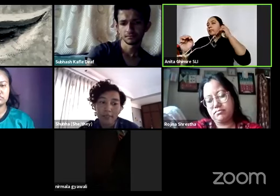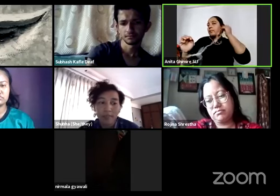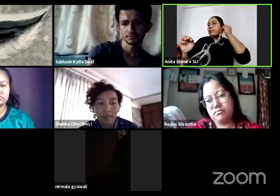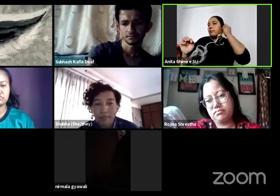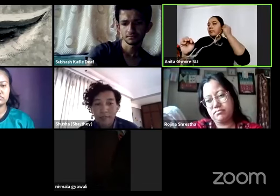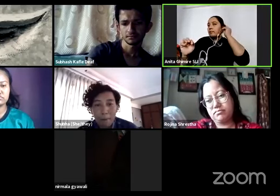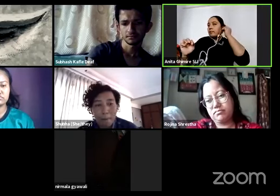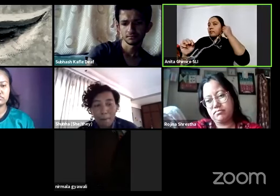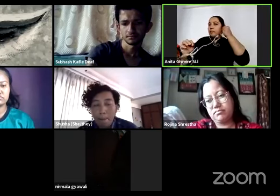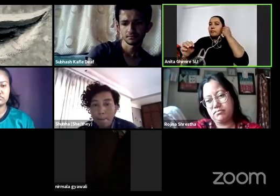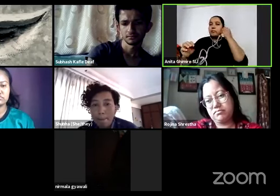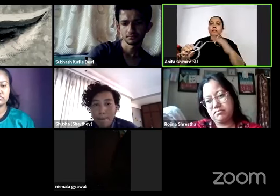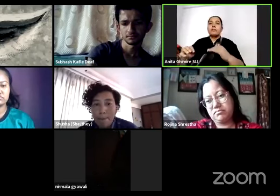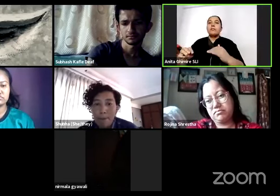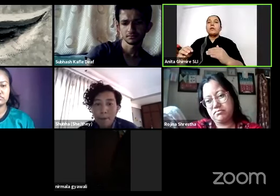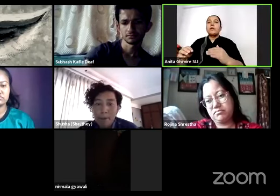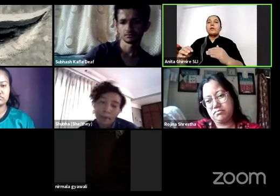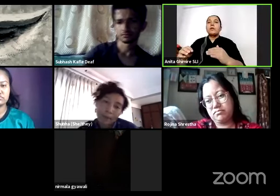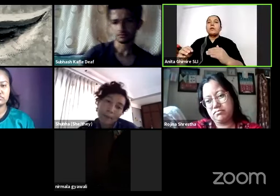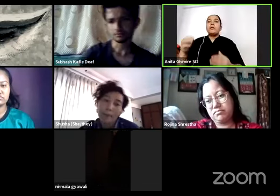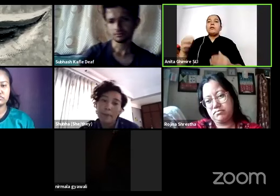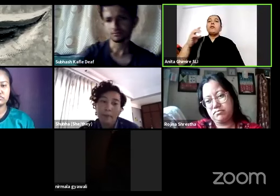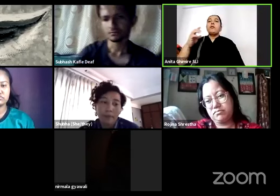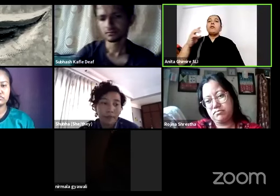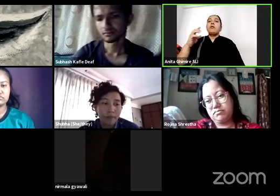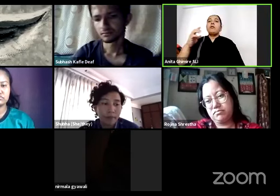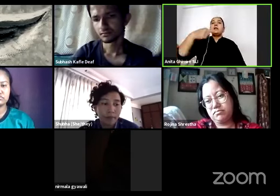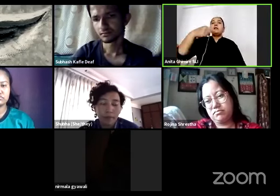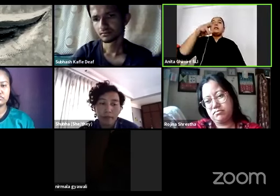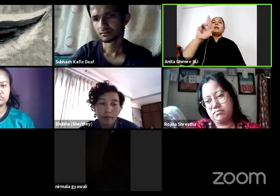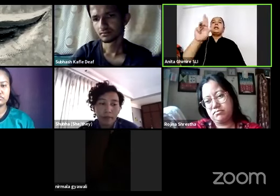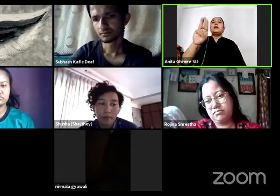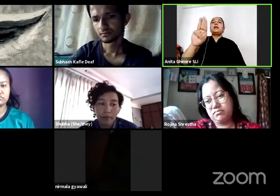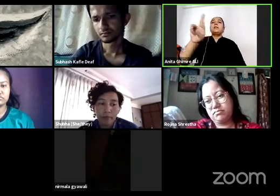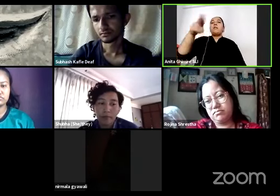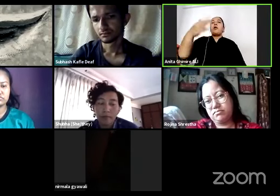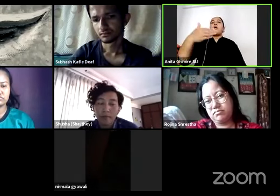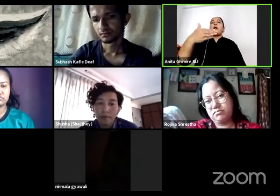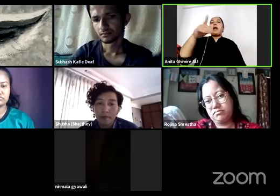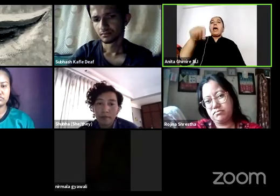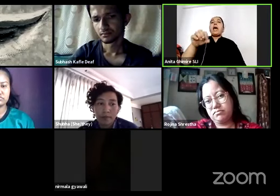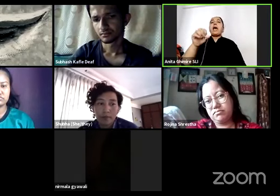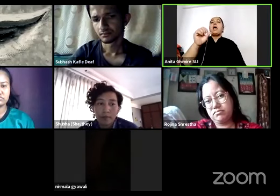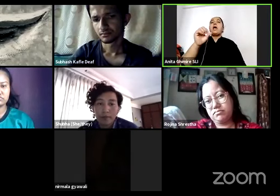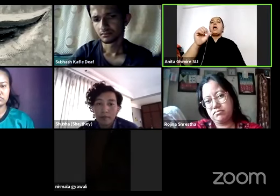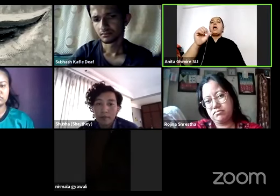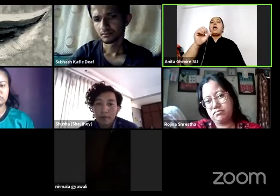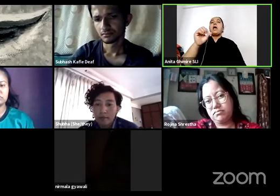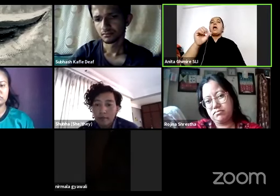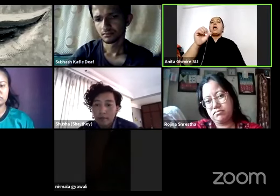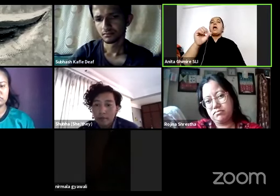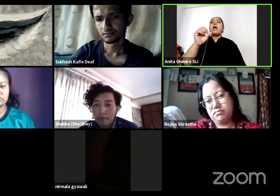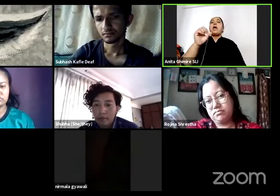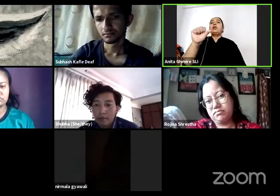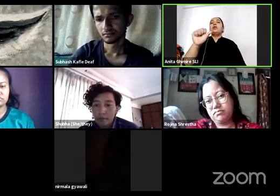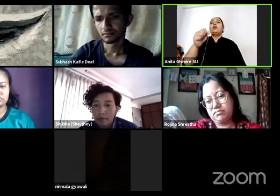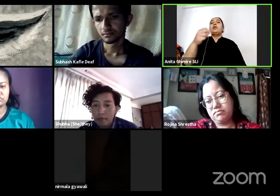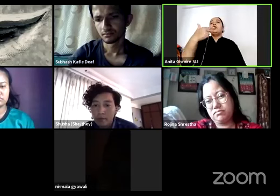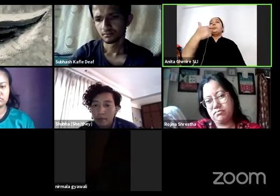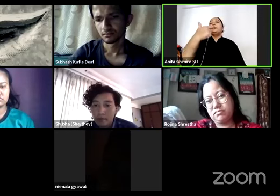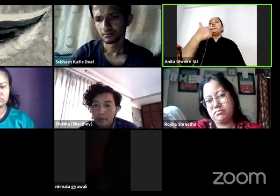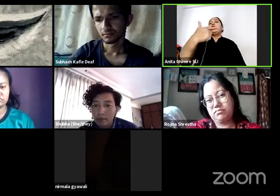क्लियर. प्रोग्राम राम्रो लाग्यो. मैले अलिकति थोरै बिगिनिङ पार्ट अलिकति छुट्यो, नत्र सबै सिरियसली सुने होइन.